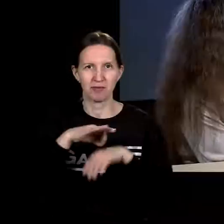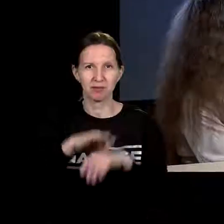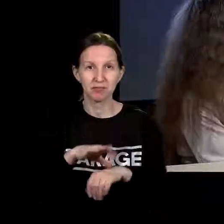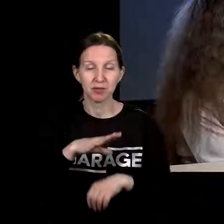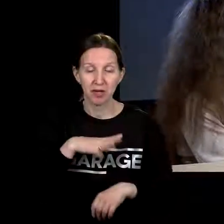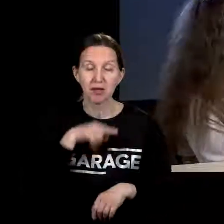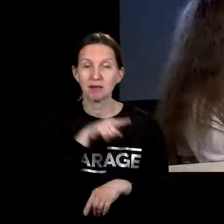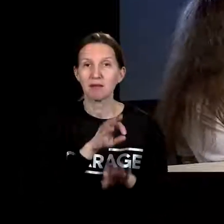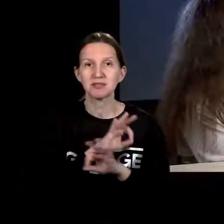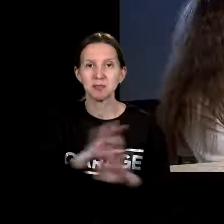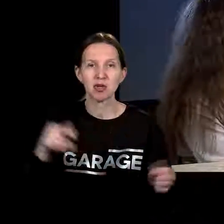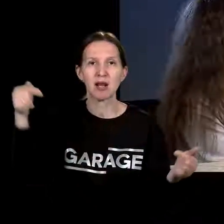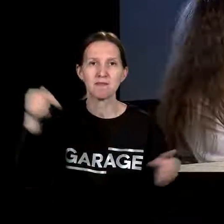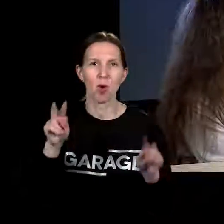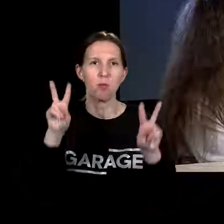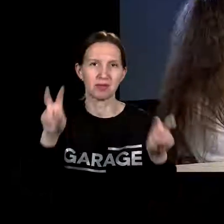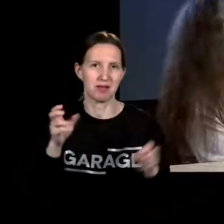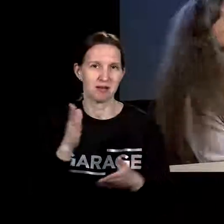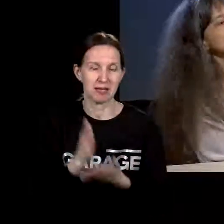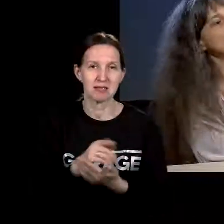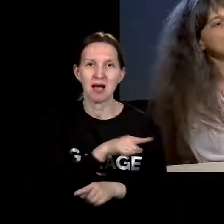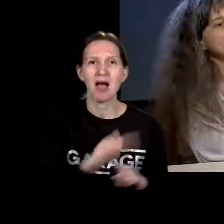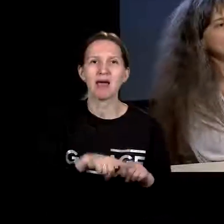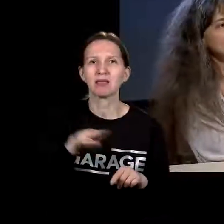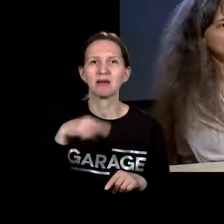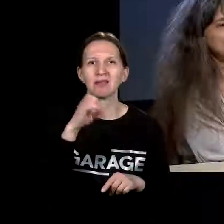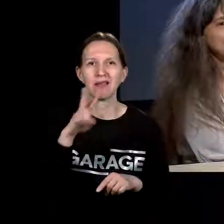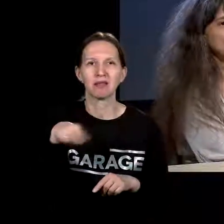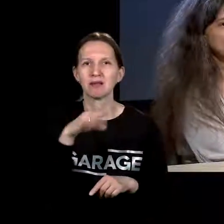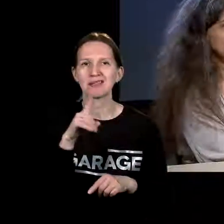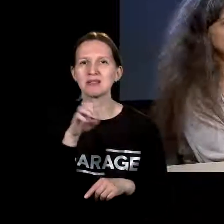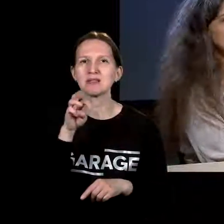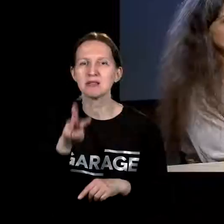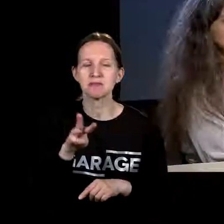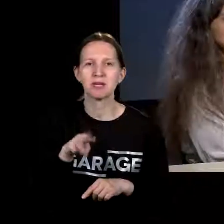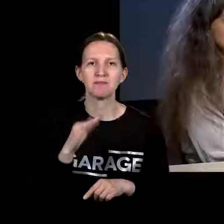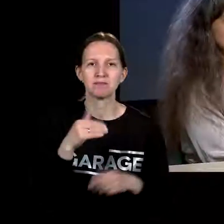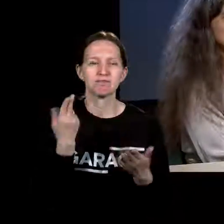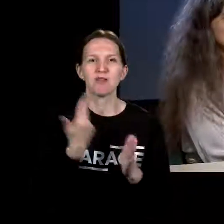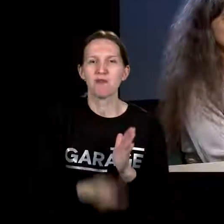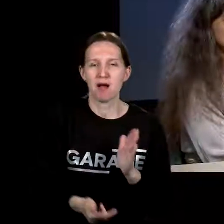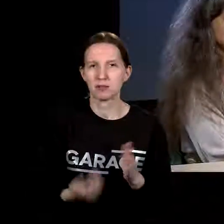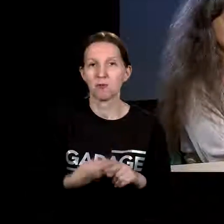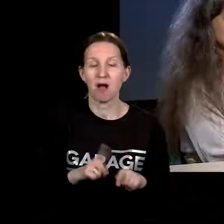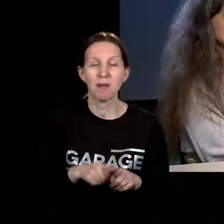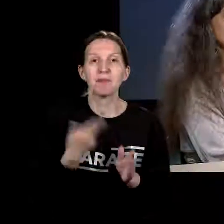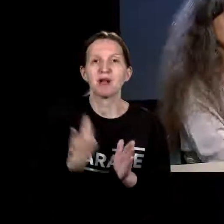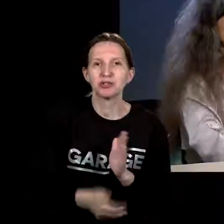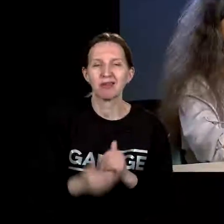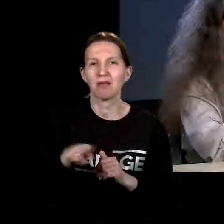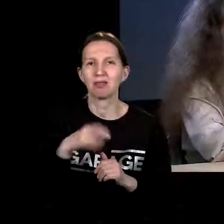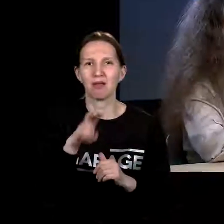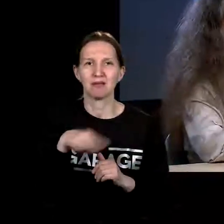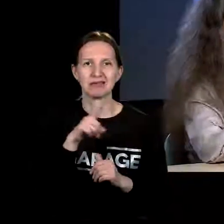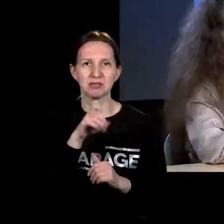и там замечательное определение, которое есть, что это дендизм фиаско. И вот это самое измерение дендизма, поражение как дендизма, фиаско